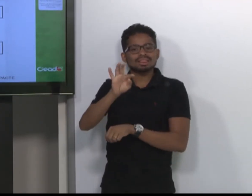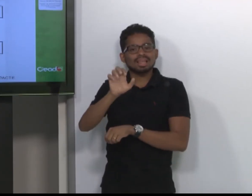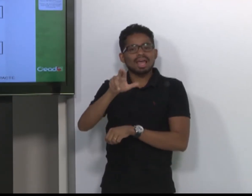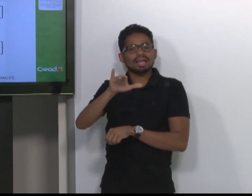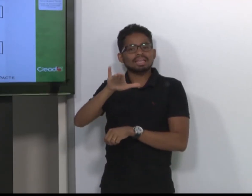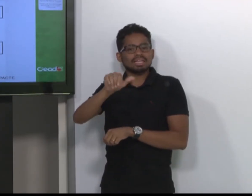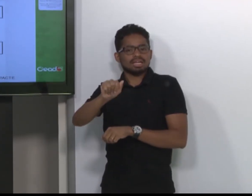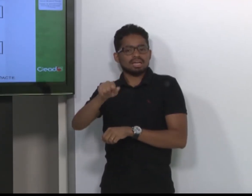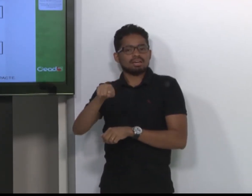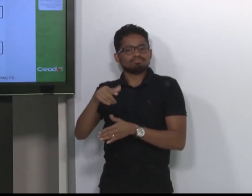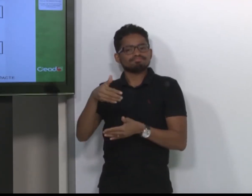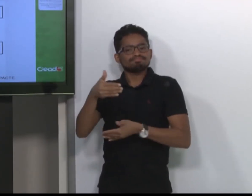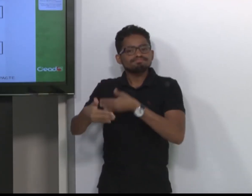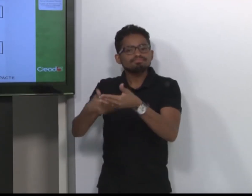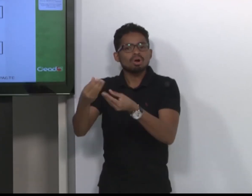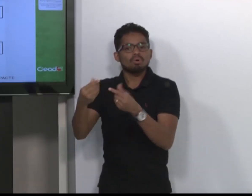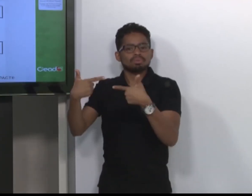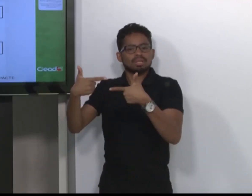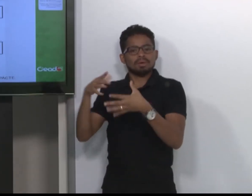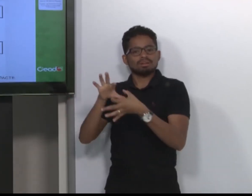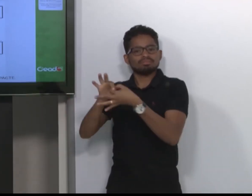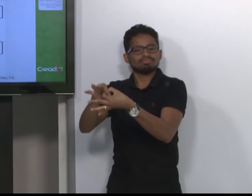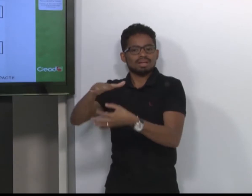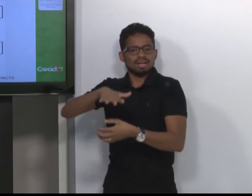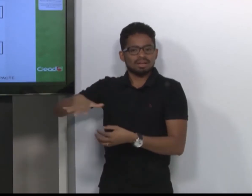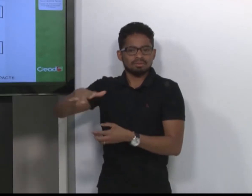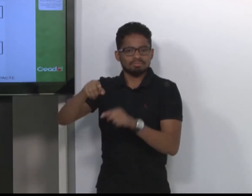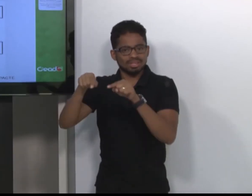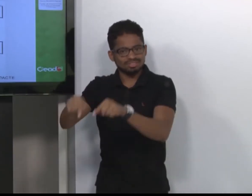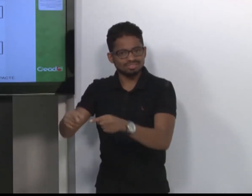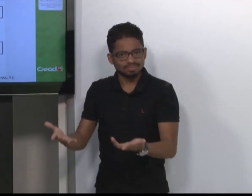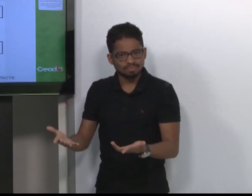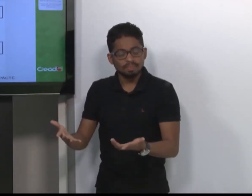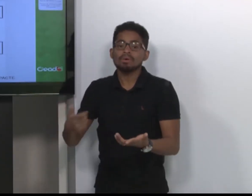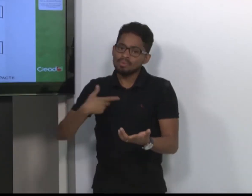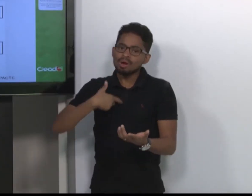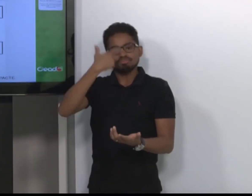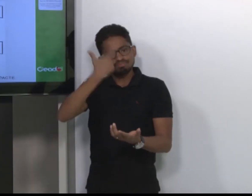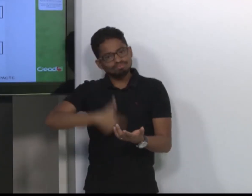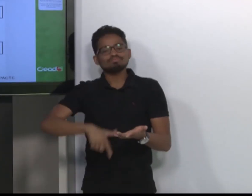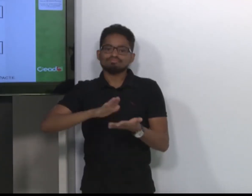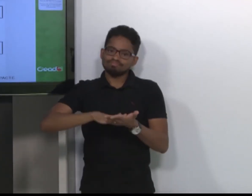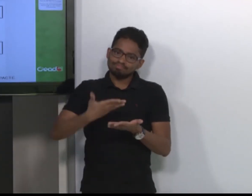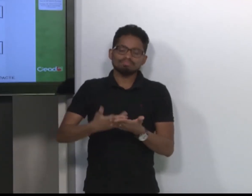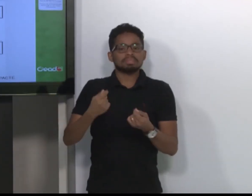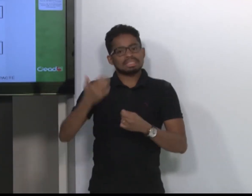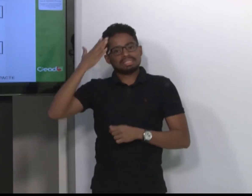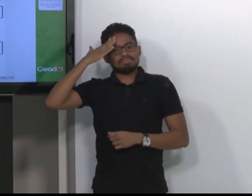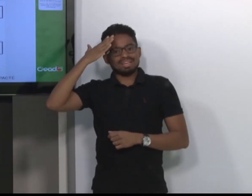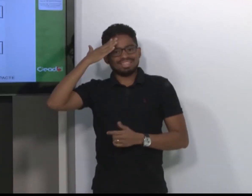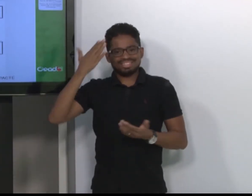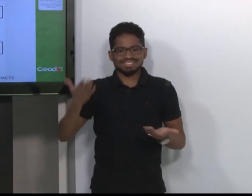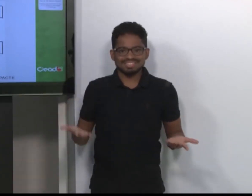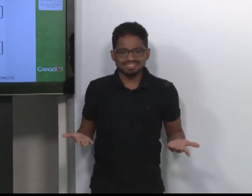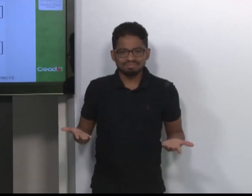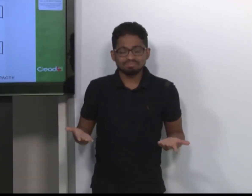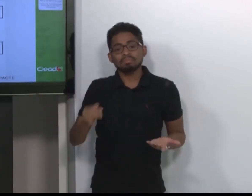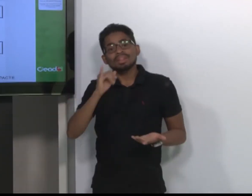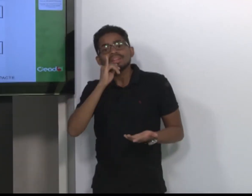Então, eu tenho que ver também as técnicas de trabalho ali naquele espaço. Eu, como tradutor e intérprete, devo conhecer.